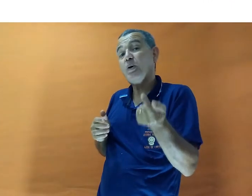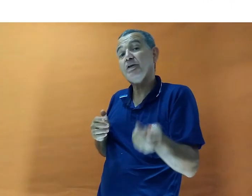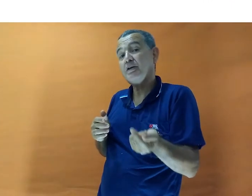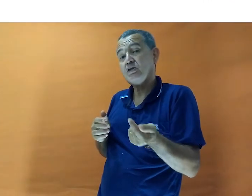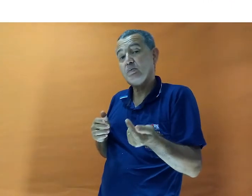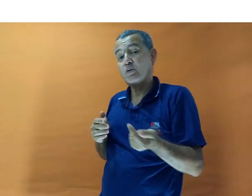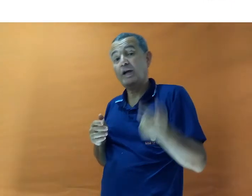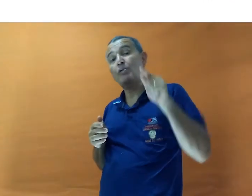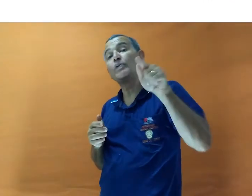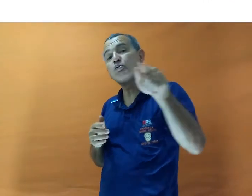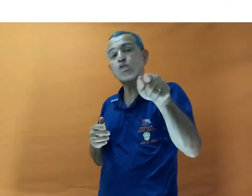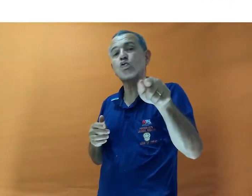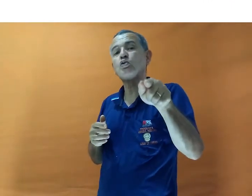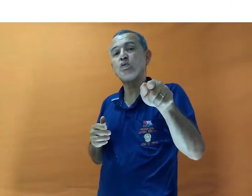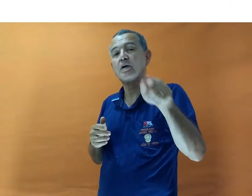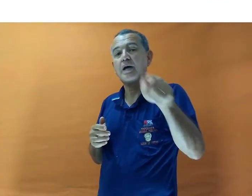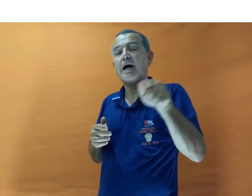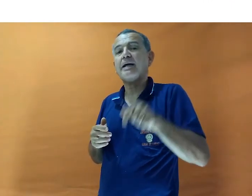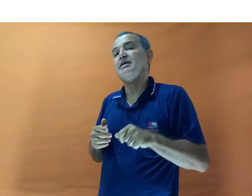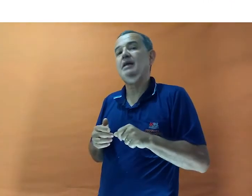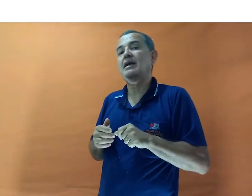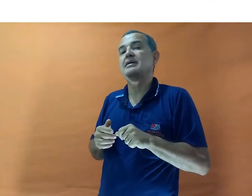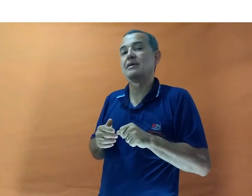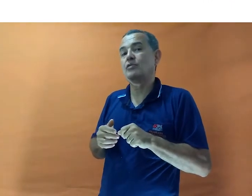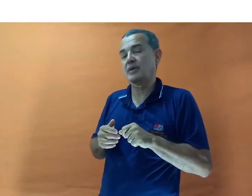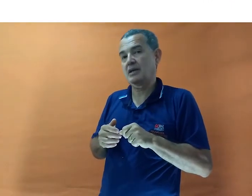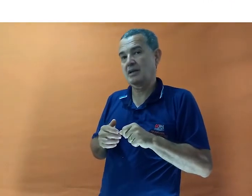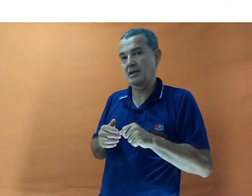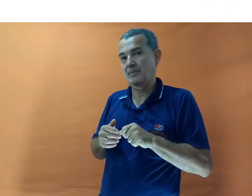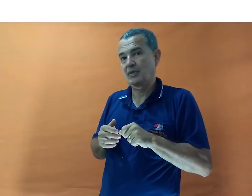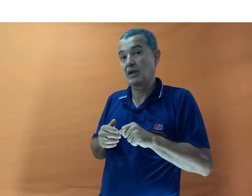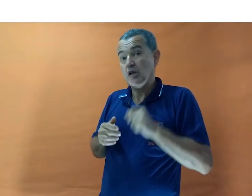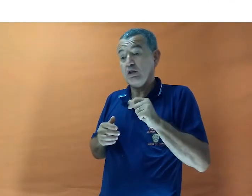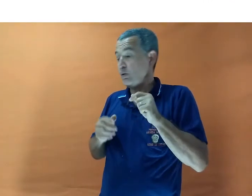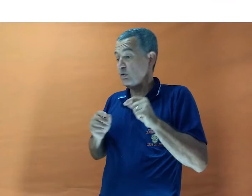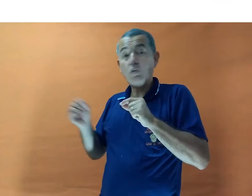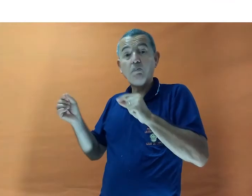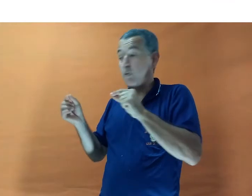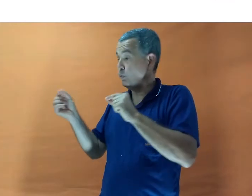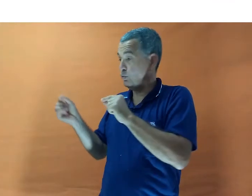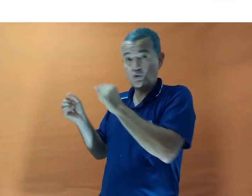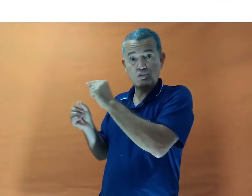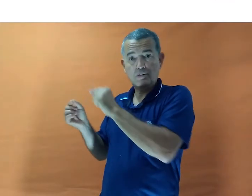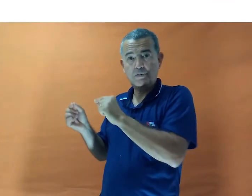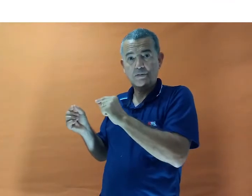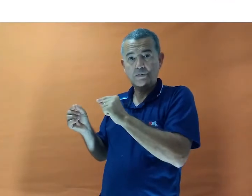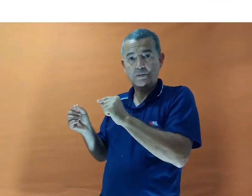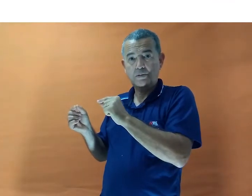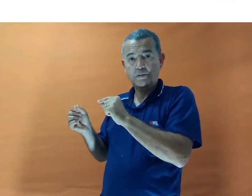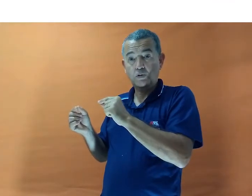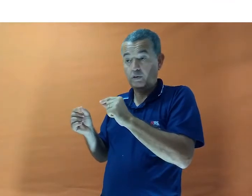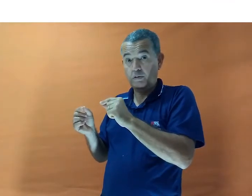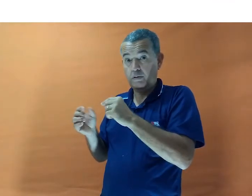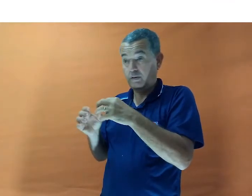mais importante, porque é o aluno surdo a quem interessa compreender. Então eu tenho pontos